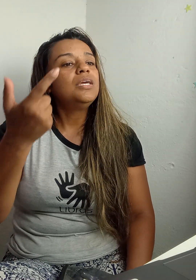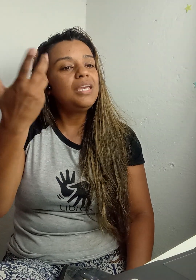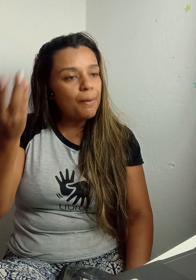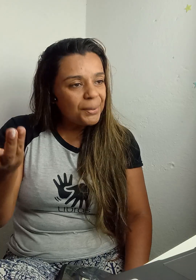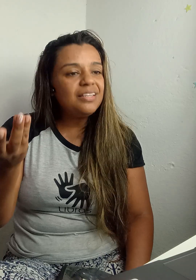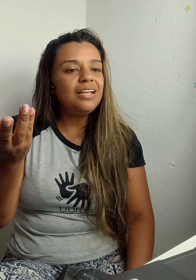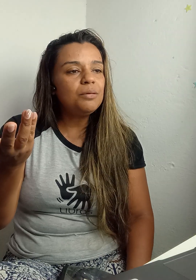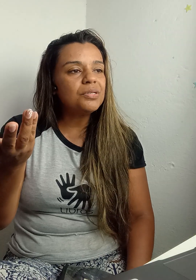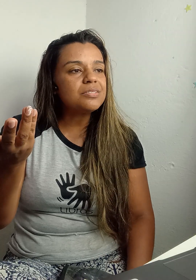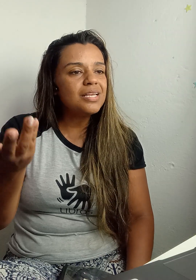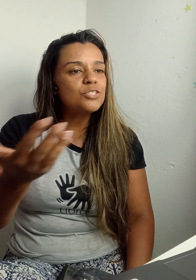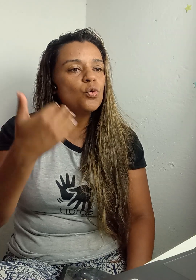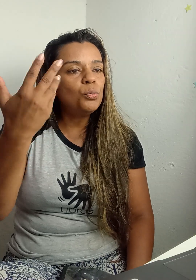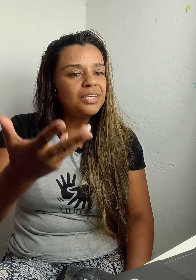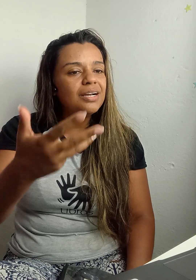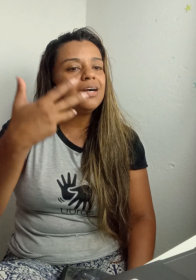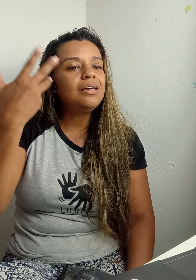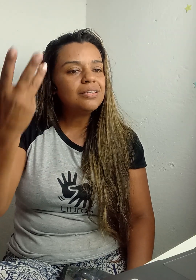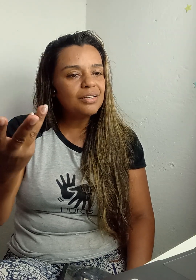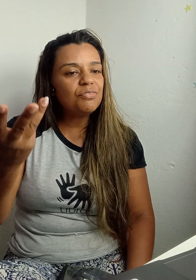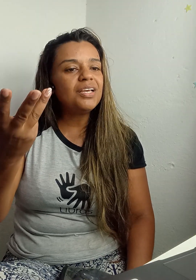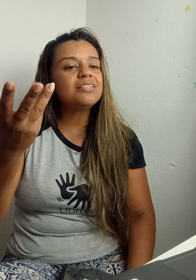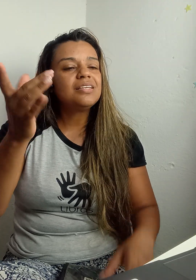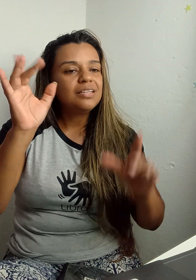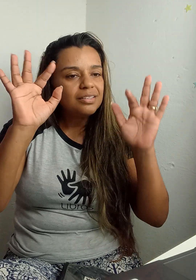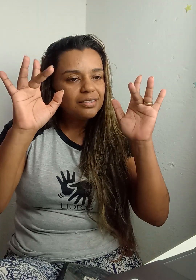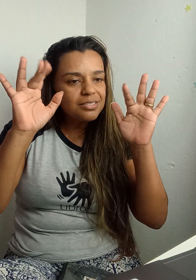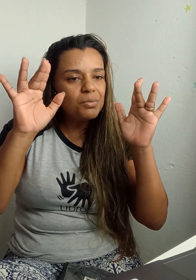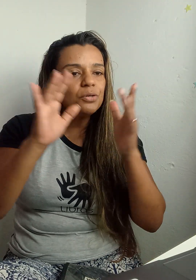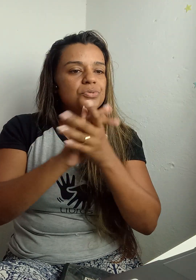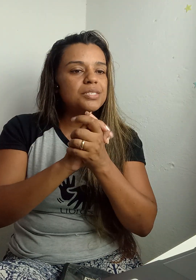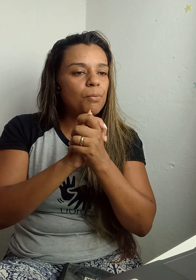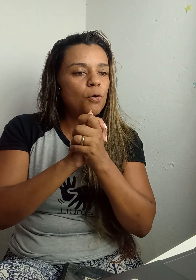em aprender Libras, né? Se comunicar através das mãos, tá bom?